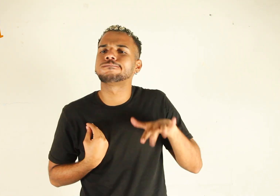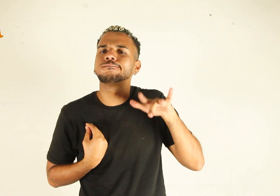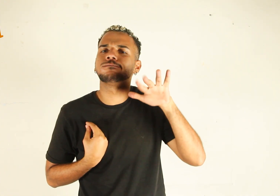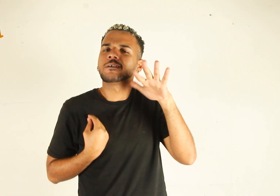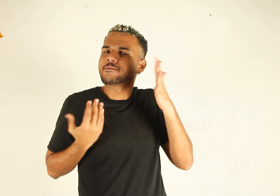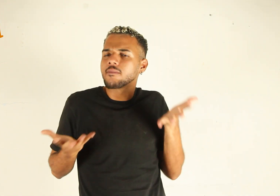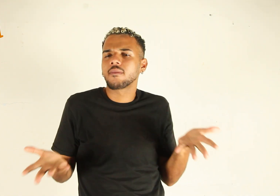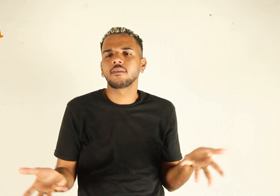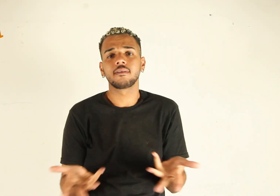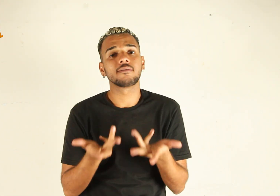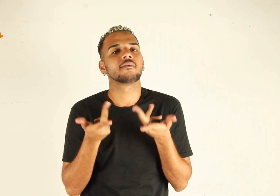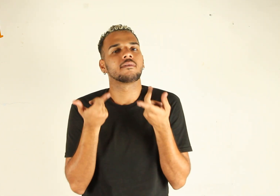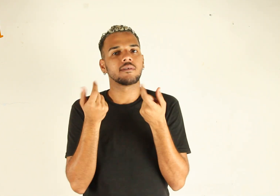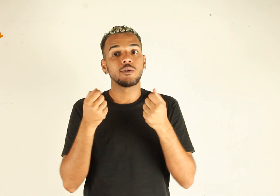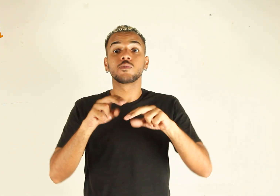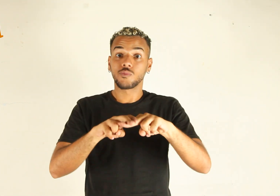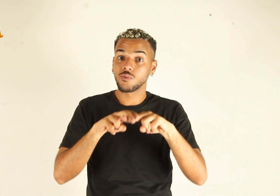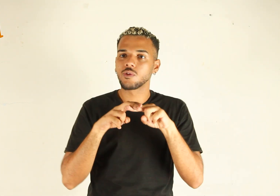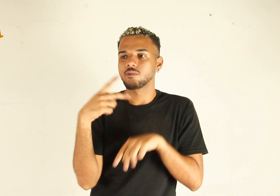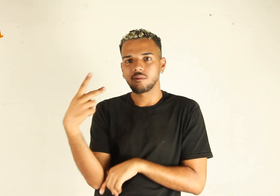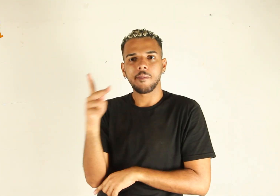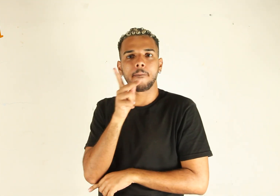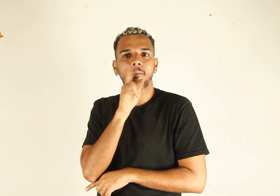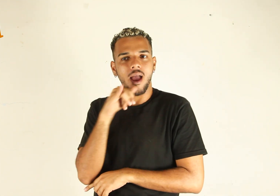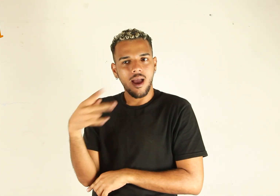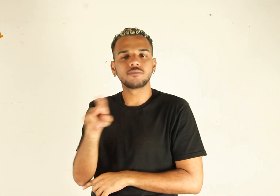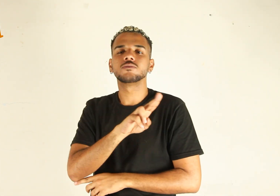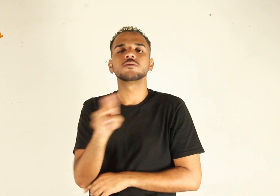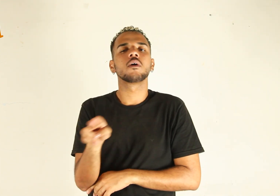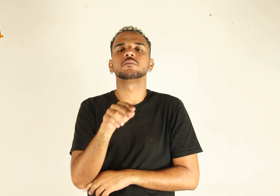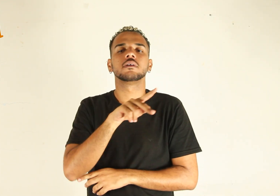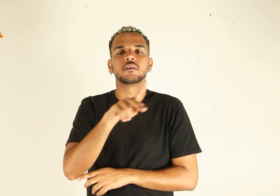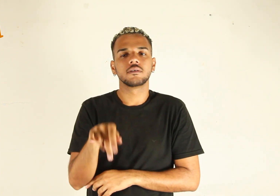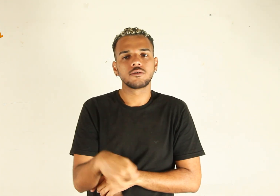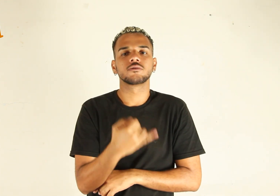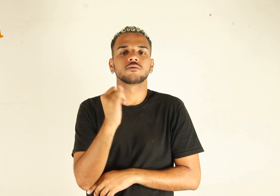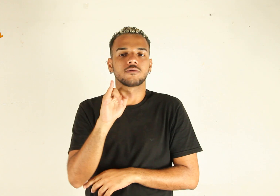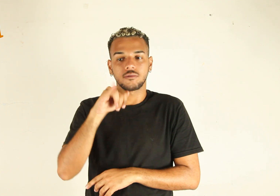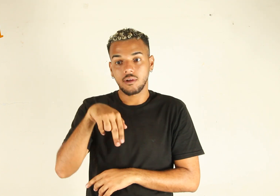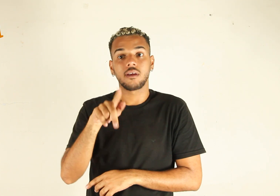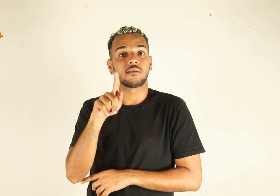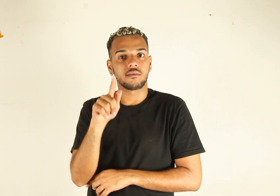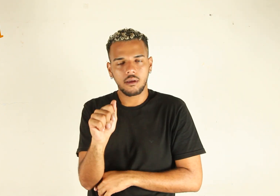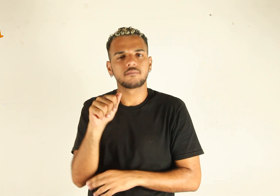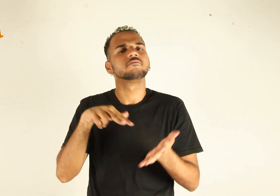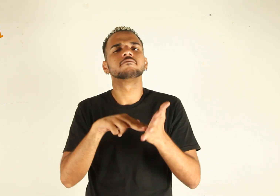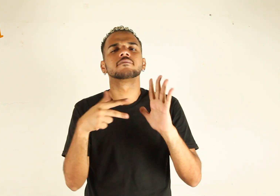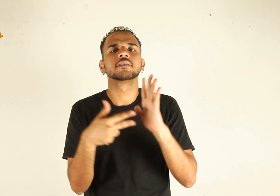significa torcer, virar, envolver. Quando era criança, Ginga possuía uma